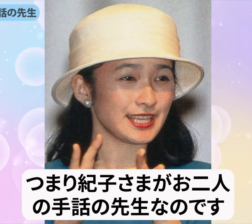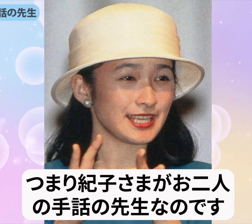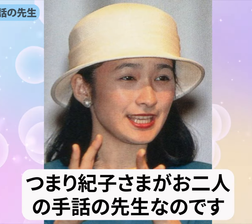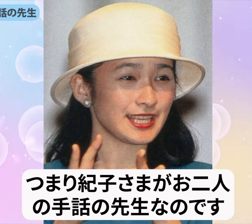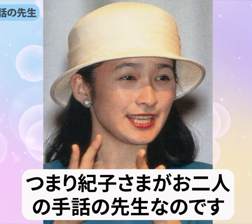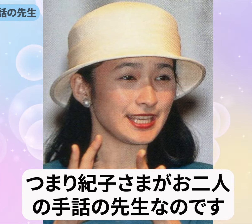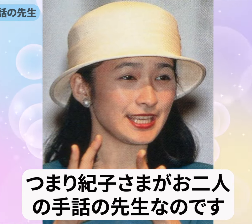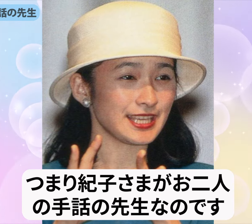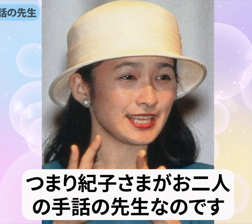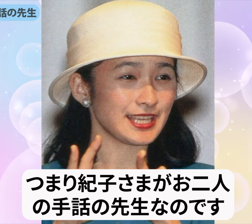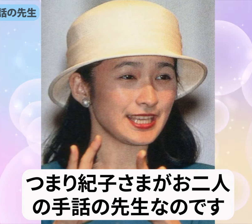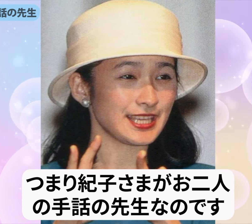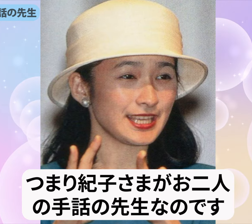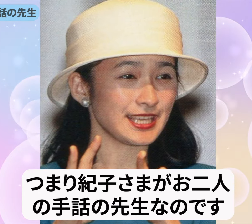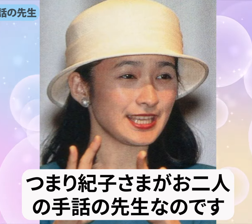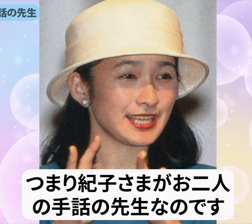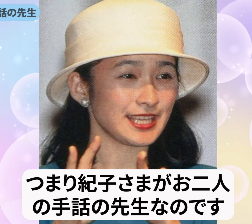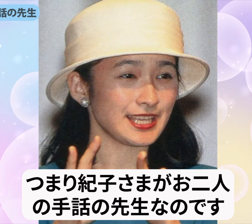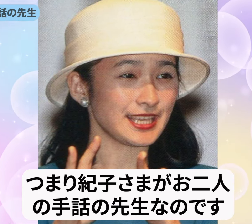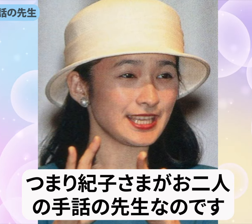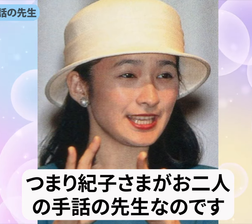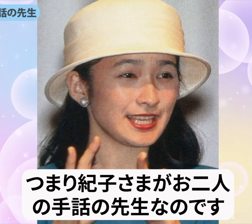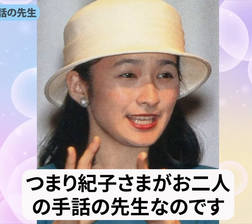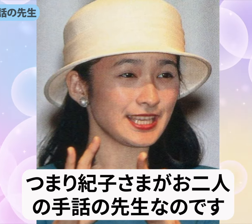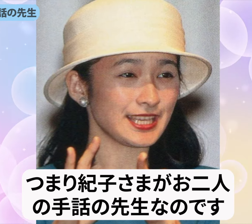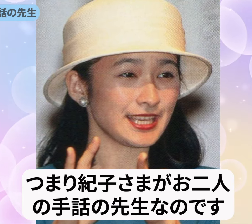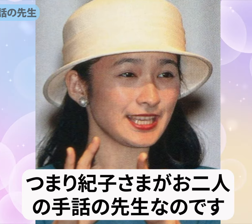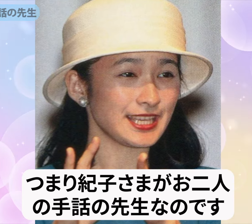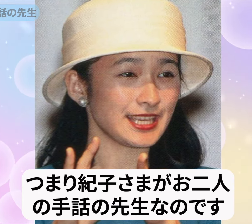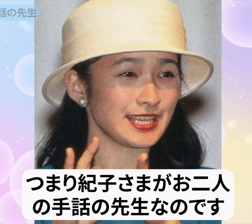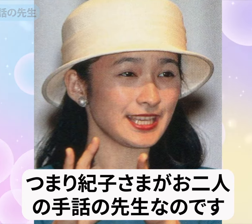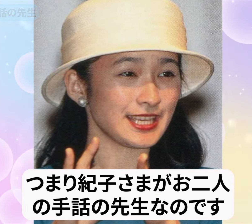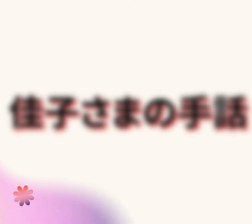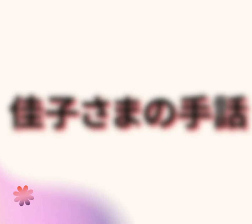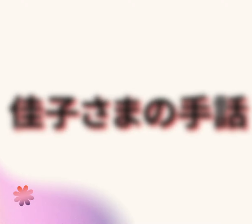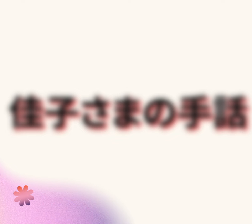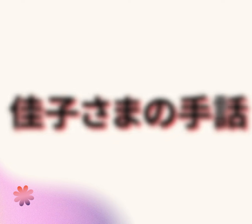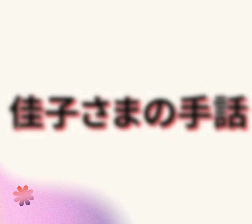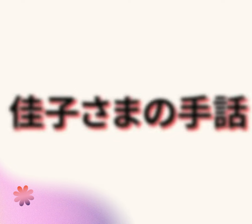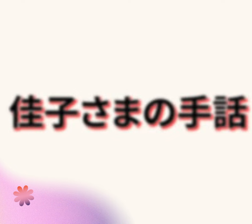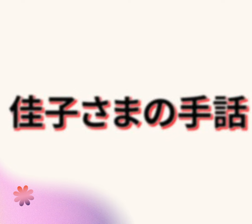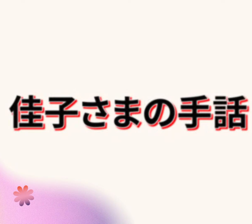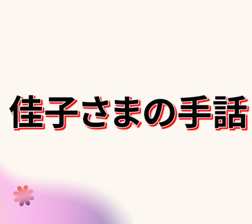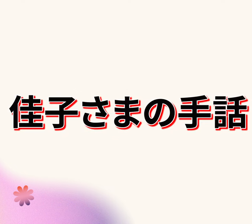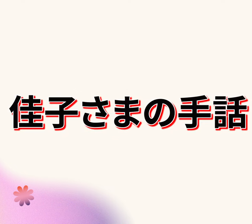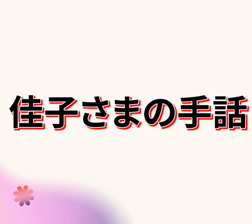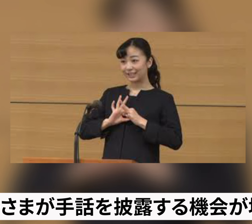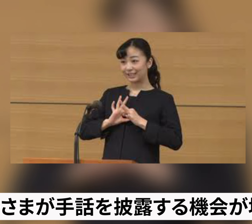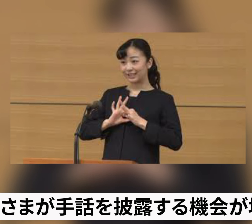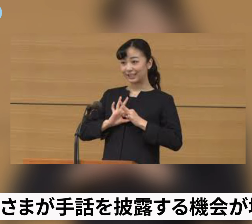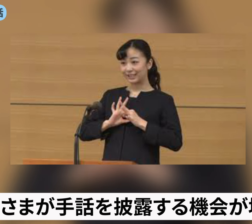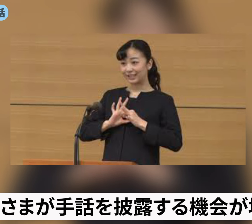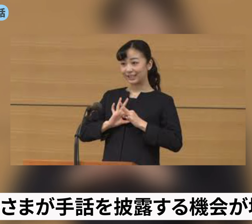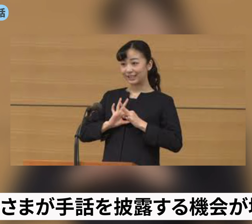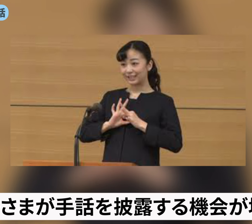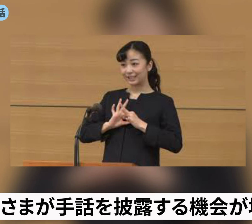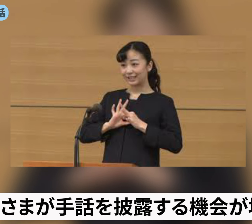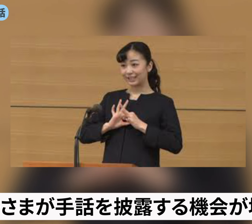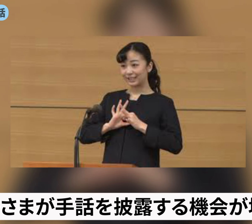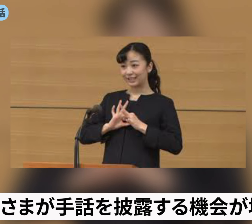まり紀子さまがお二人の手話の先生なのです。佳子さまの手話、佳子さまが手話を披露する機会が